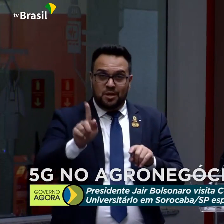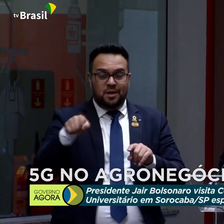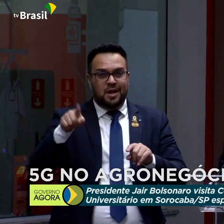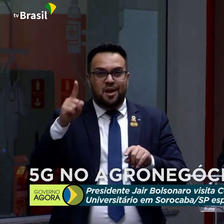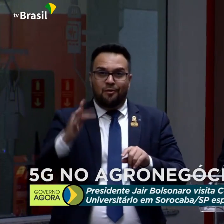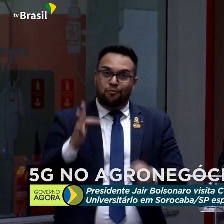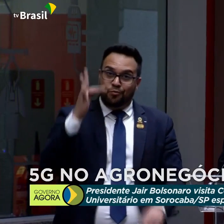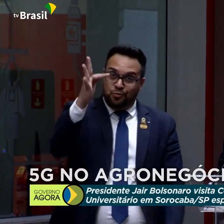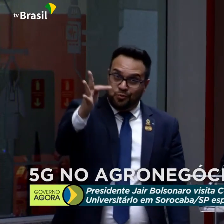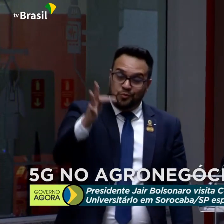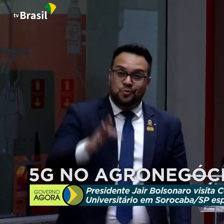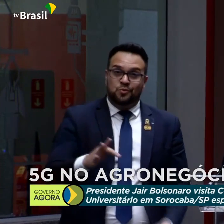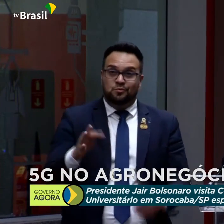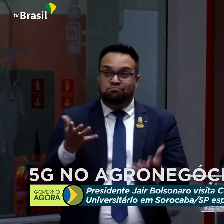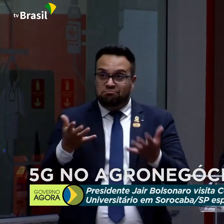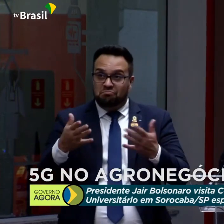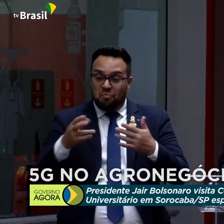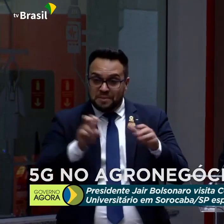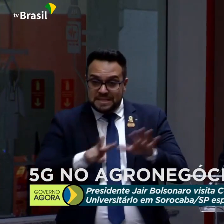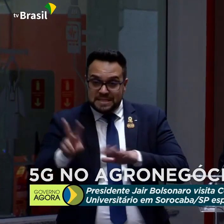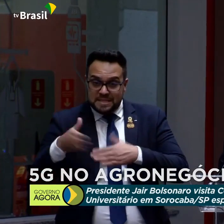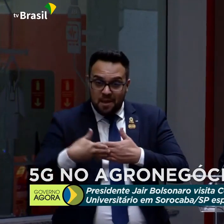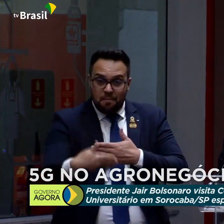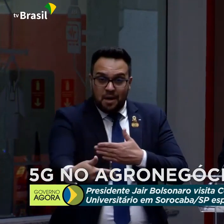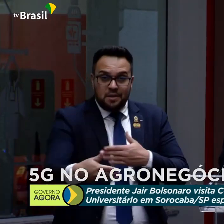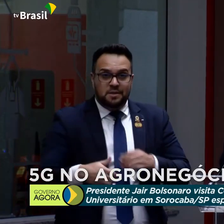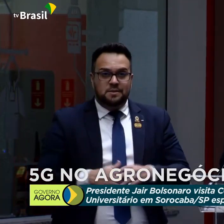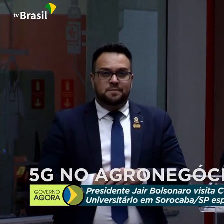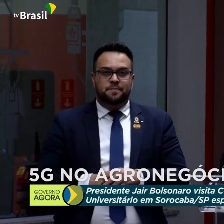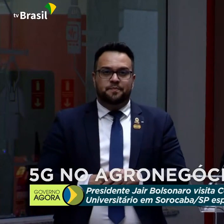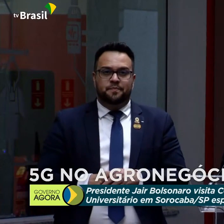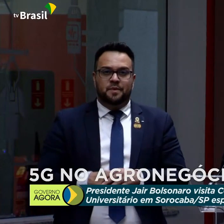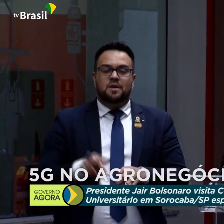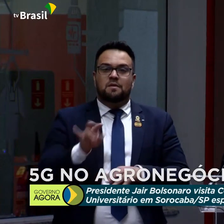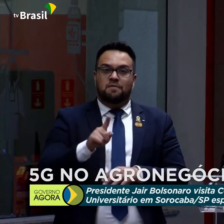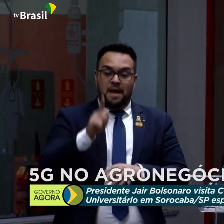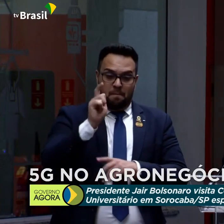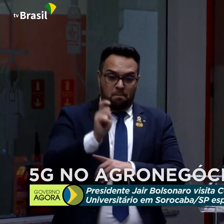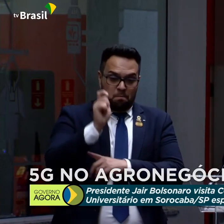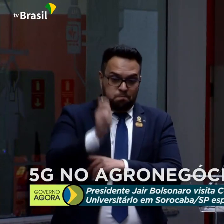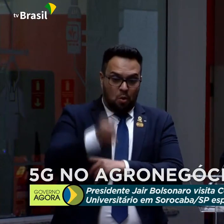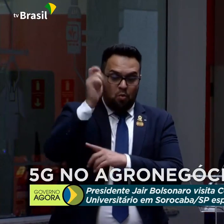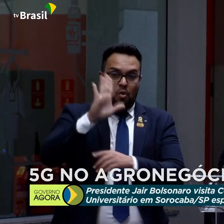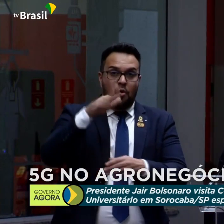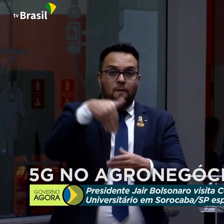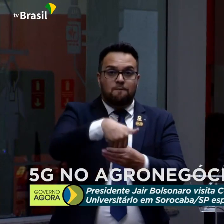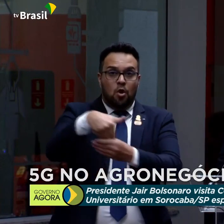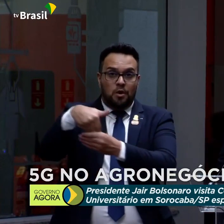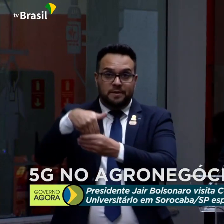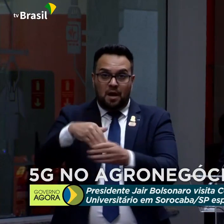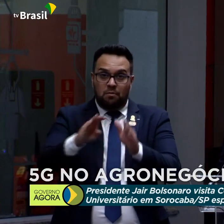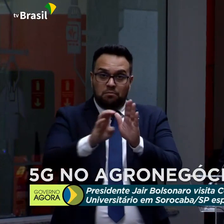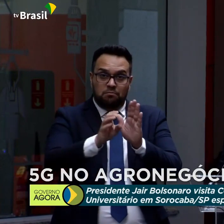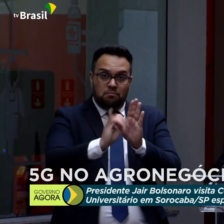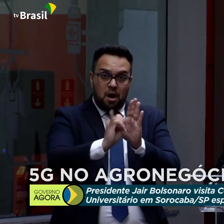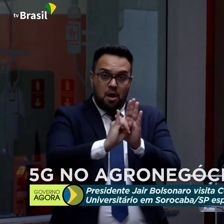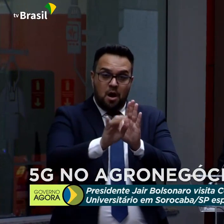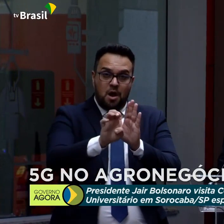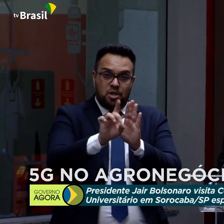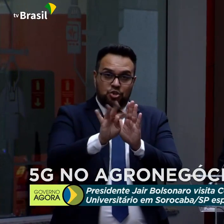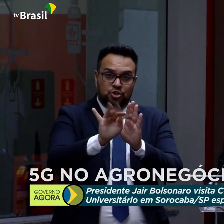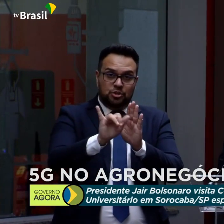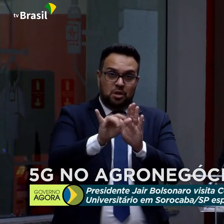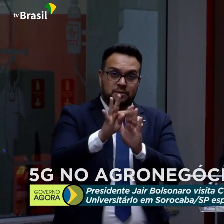que em breve, nas próximas semanas, o leilão possa ser votado o edital no TCU para